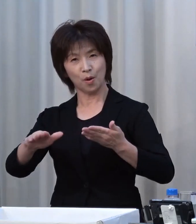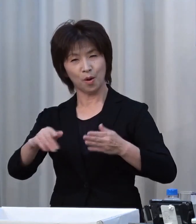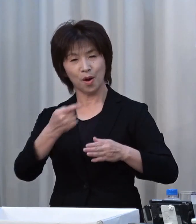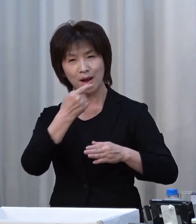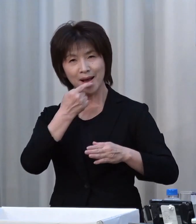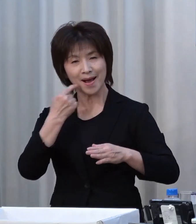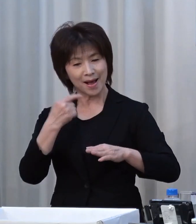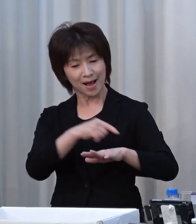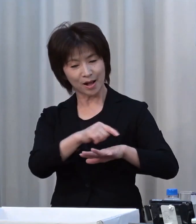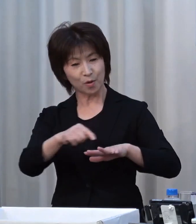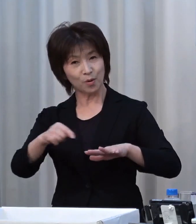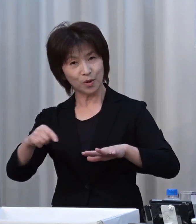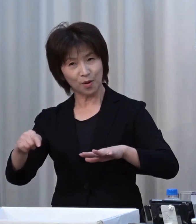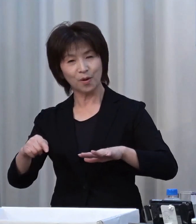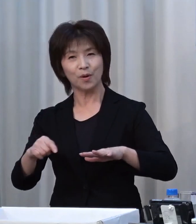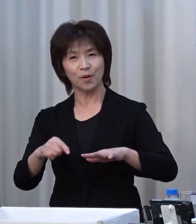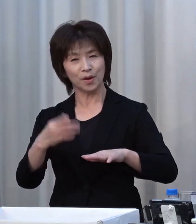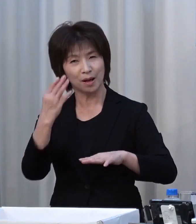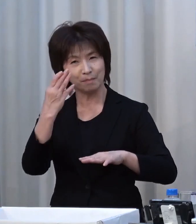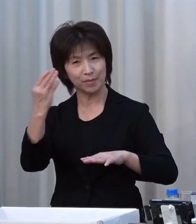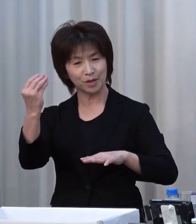などが